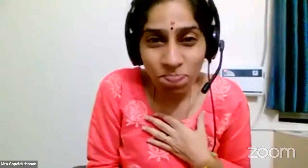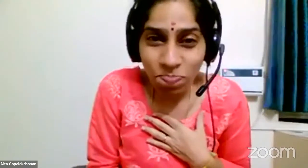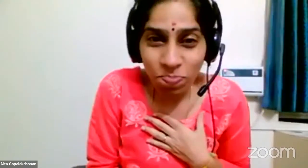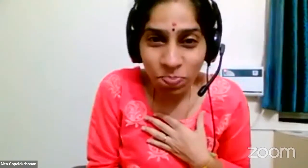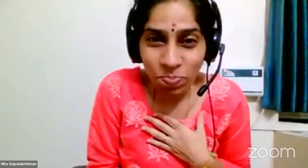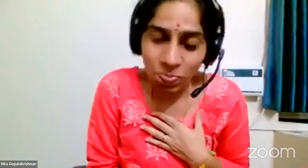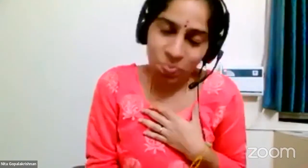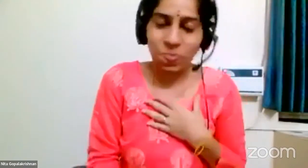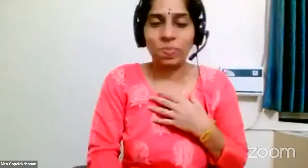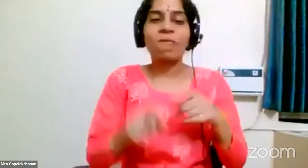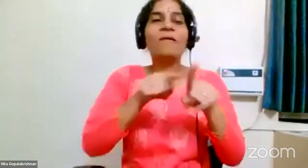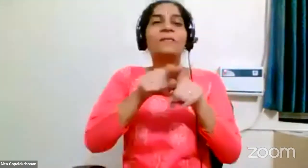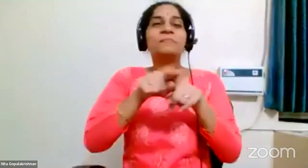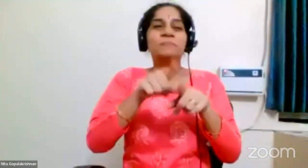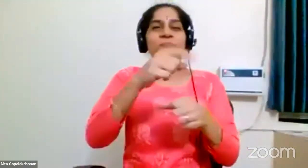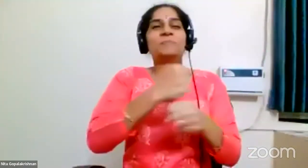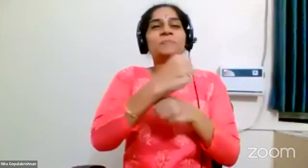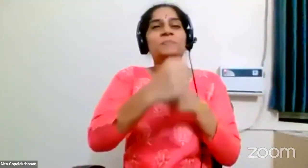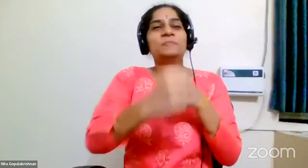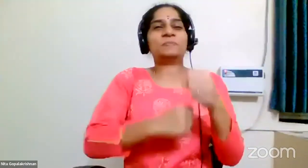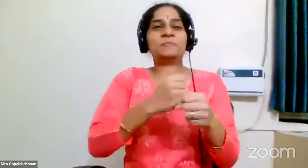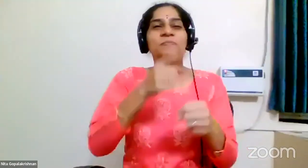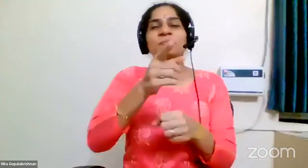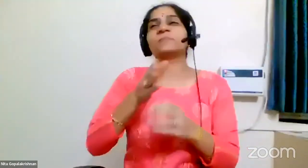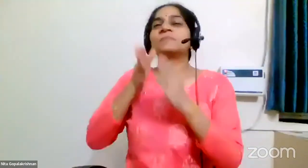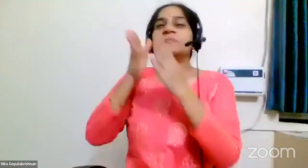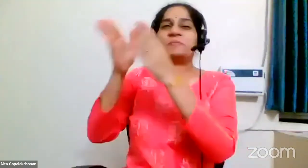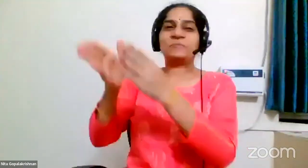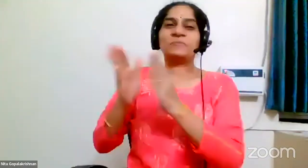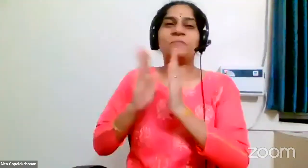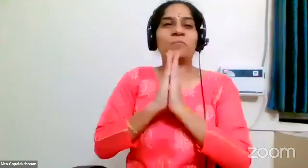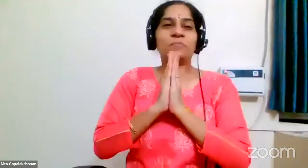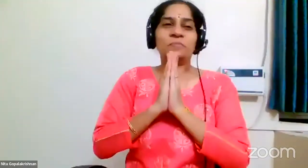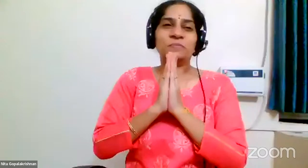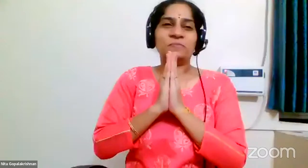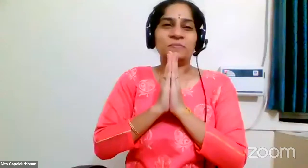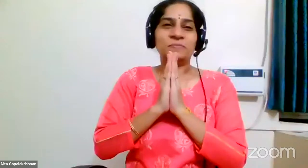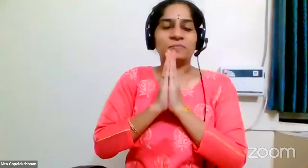गणेश प्रभु भगवान के पास जाएं और भगवान को पूछे कि मुझे iPhone 13 दे दीजिए,